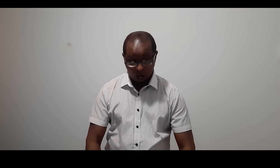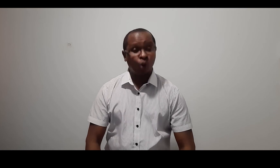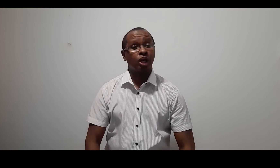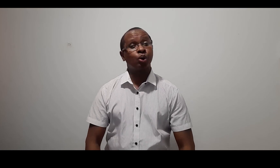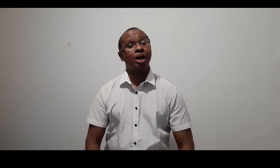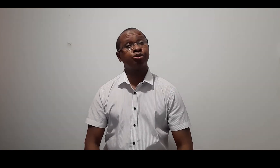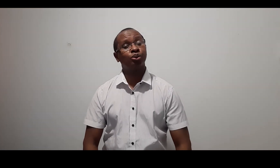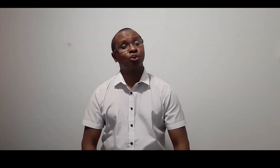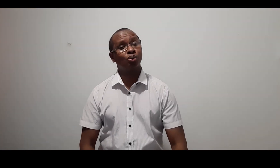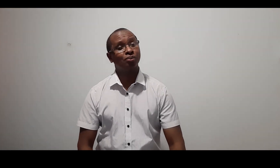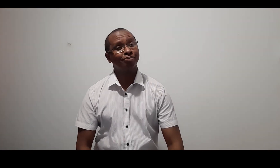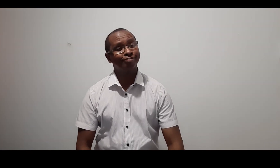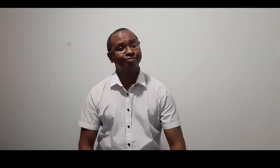Ahoana no nanana fotorotoro?